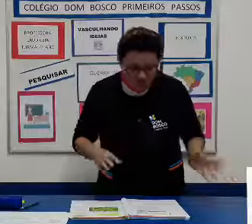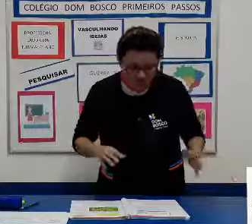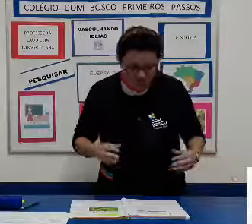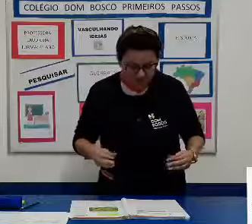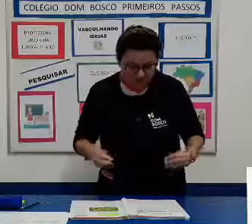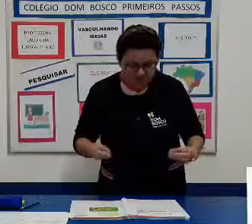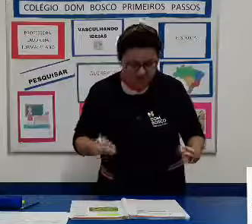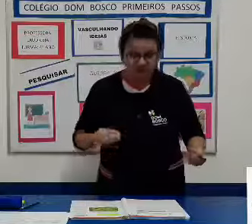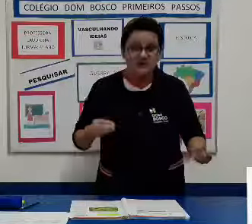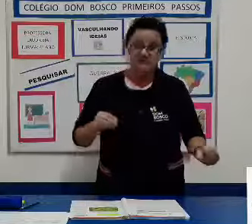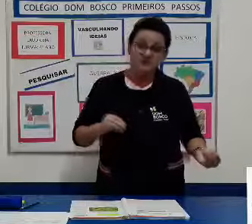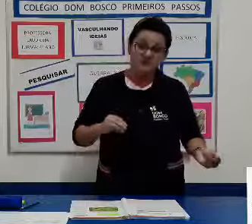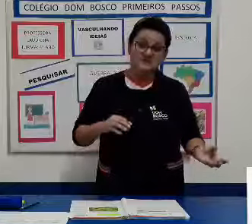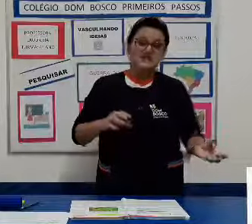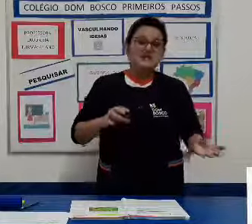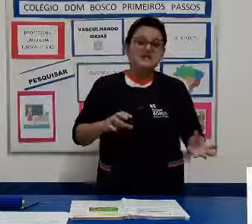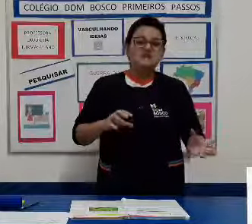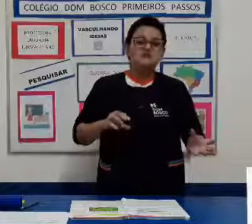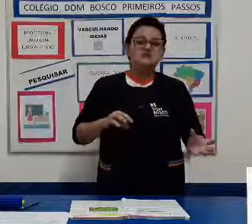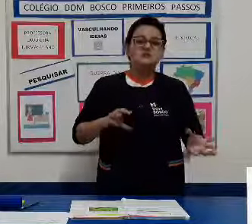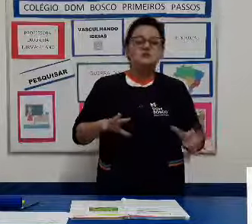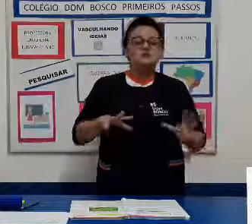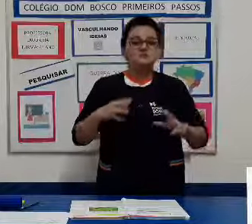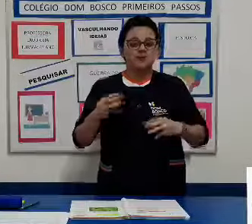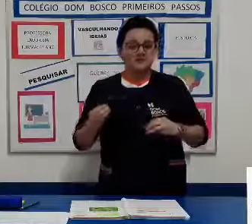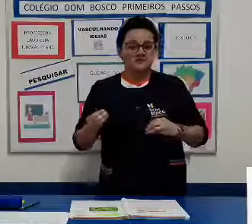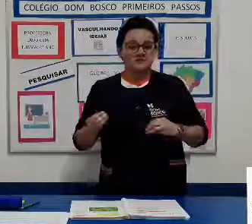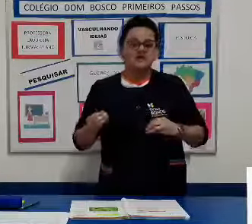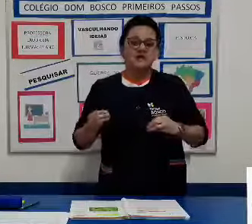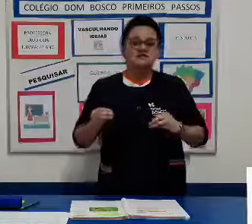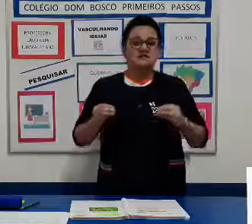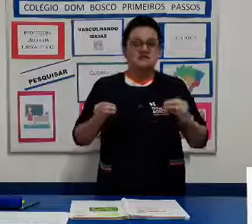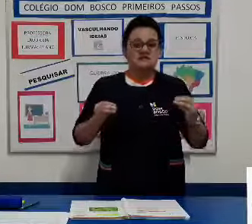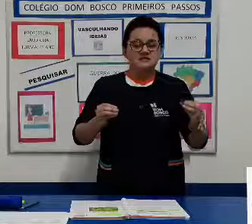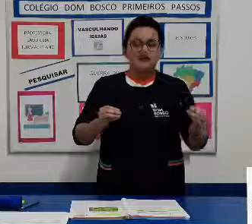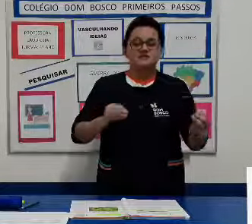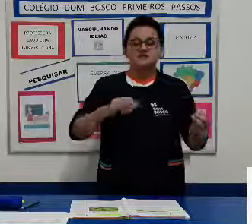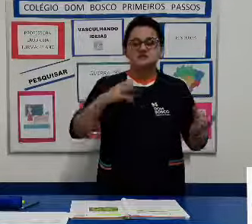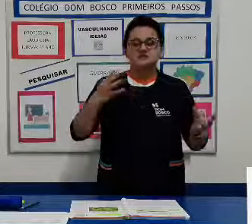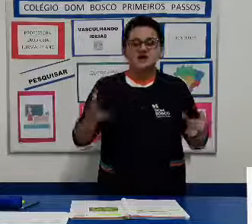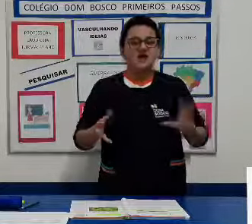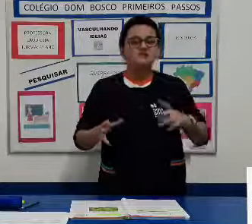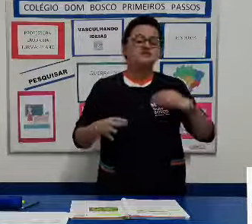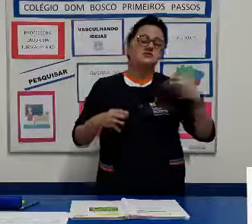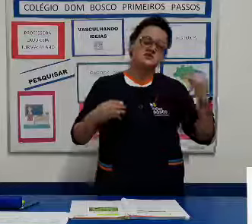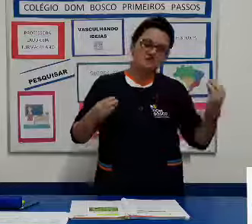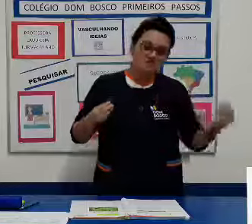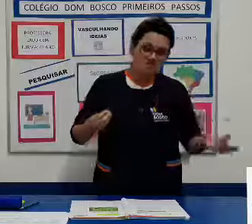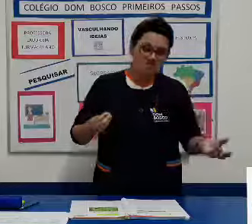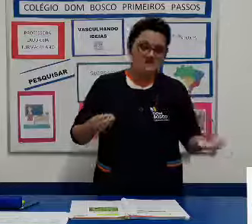da população se envolviam em revoltas. Quem são esses grupos mais pobres? Né? Então vocês vão assinalar os escravos, os indígenas.